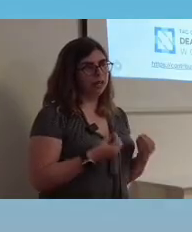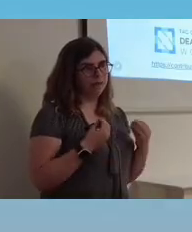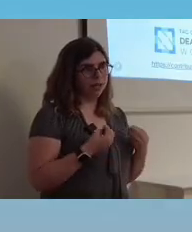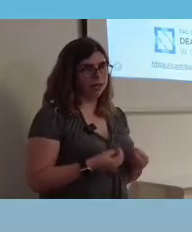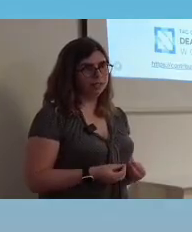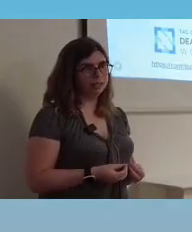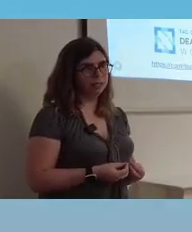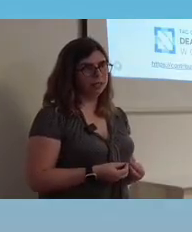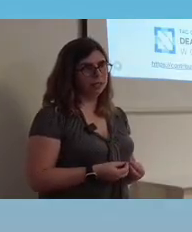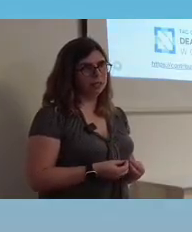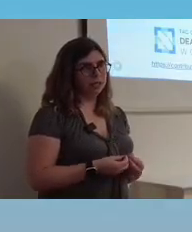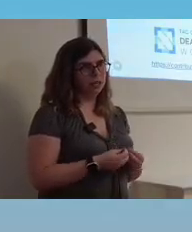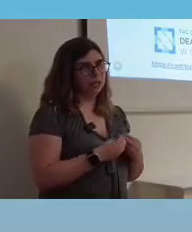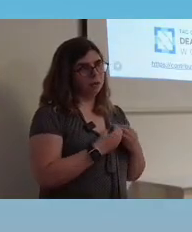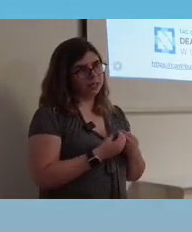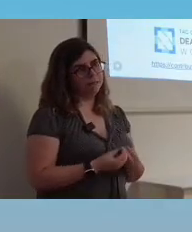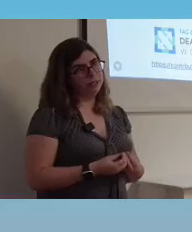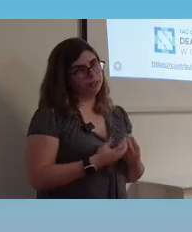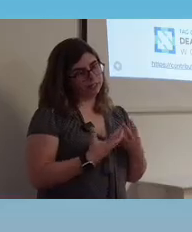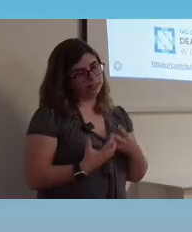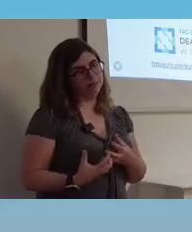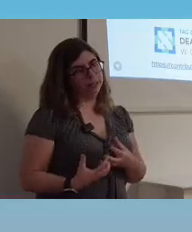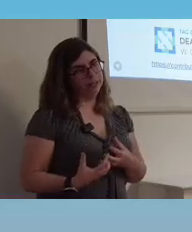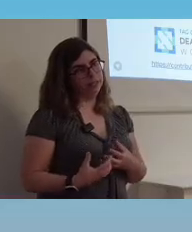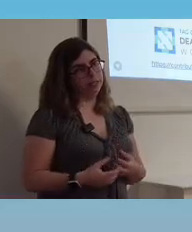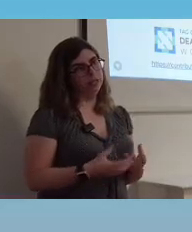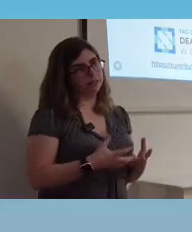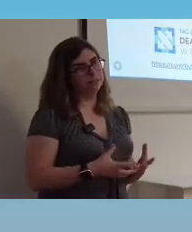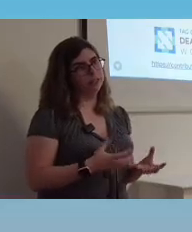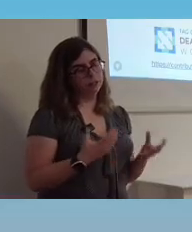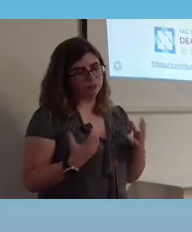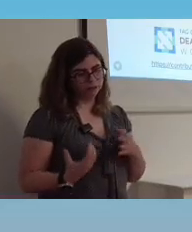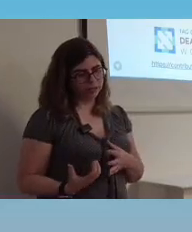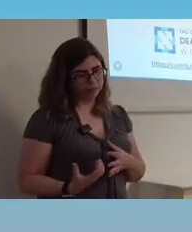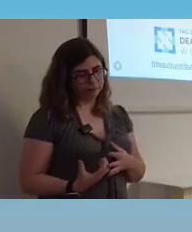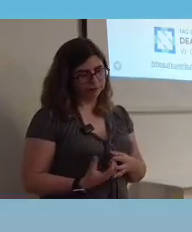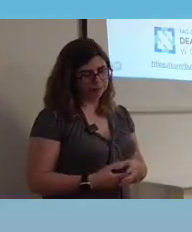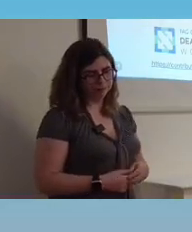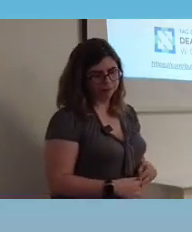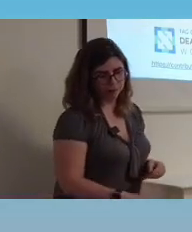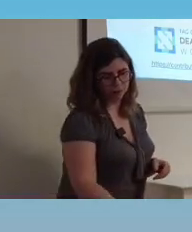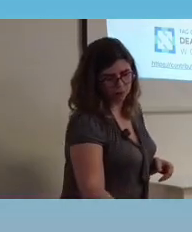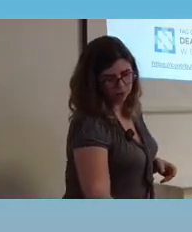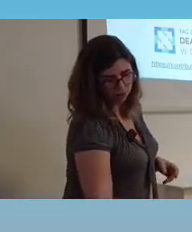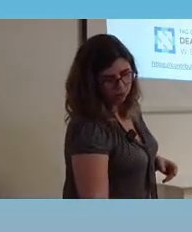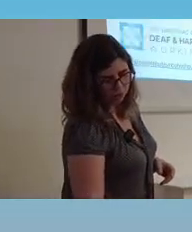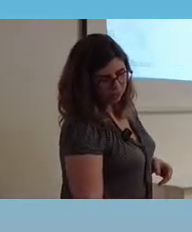fiables, efficaces, au service de l'accessibilité et au service du handicap.